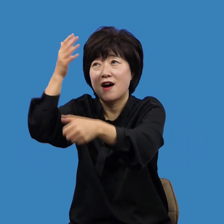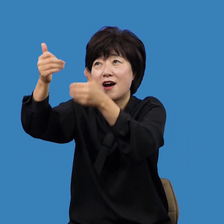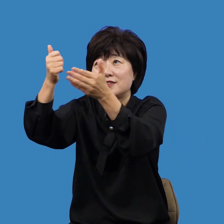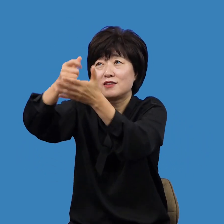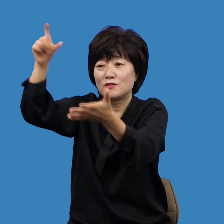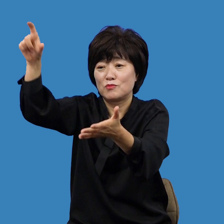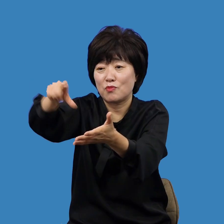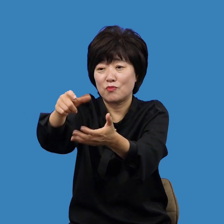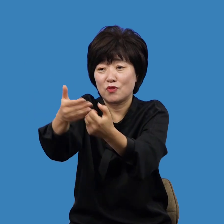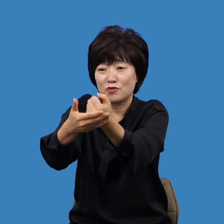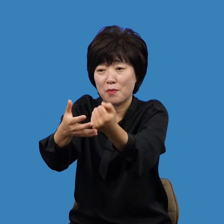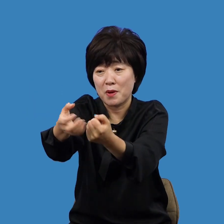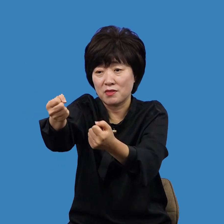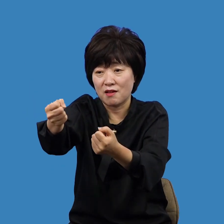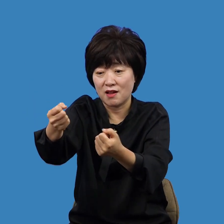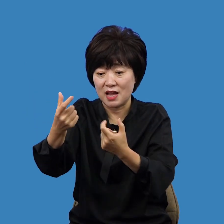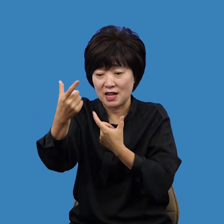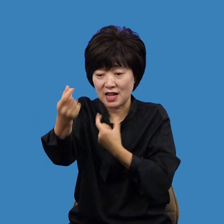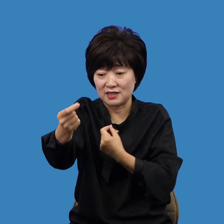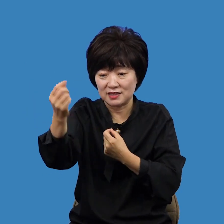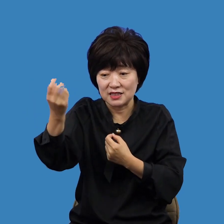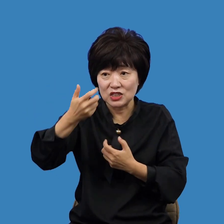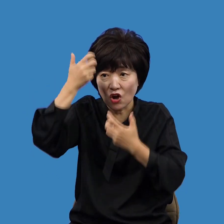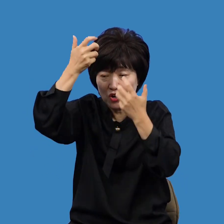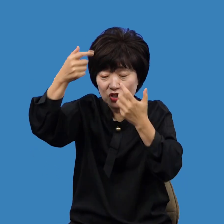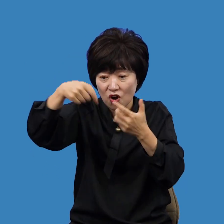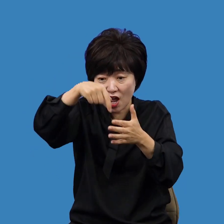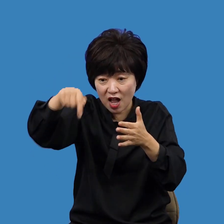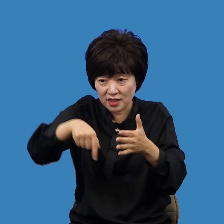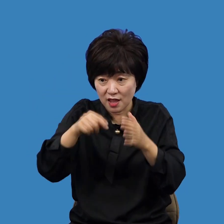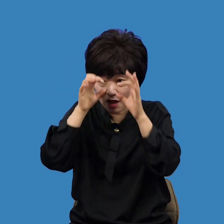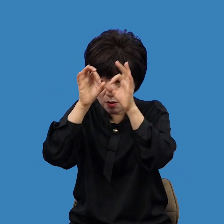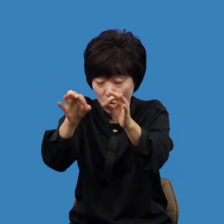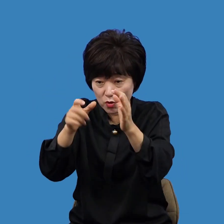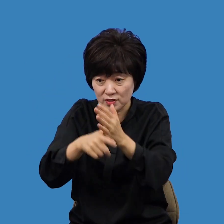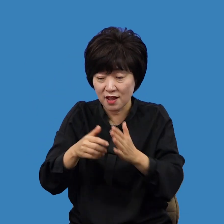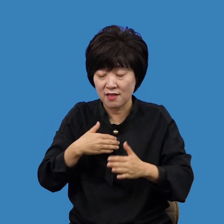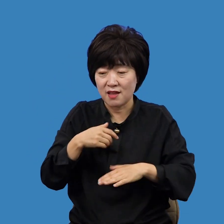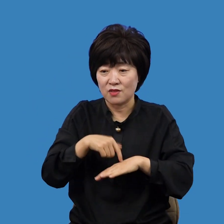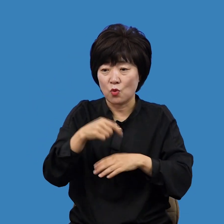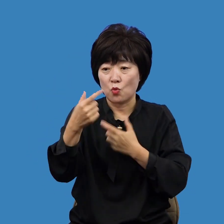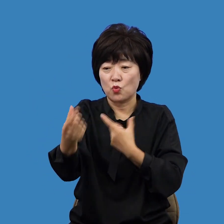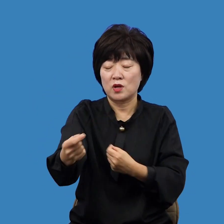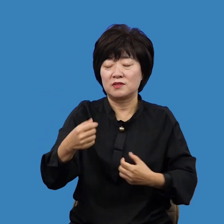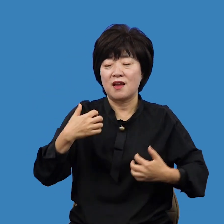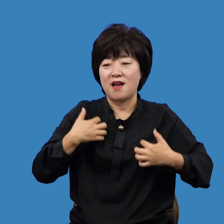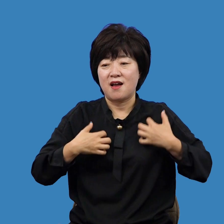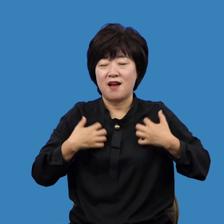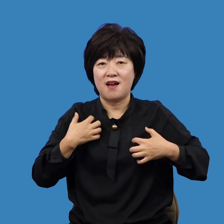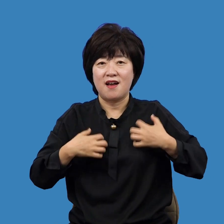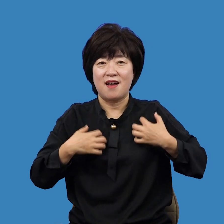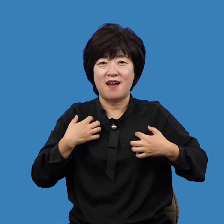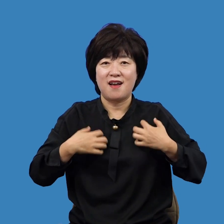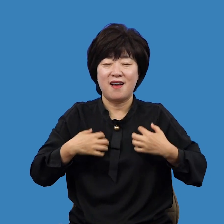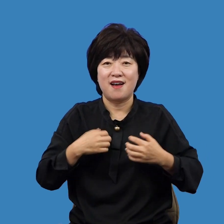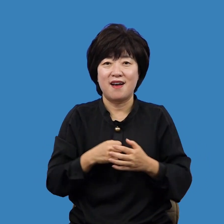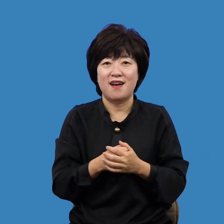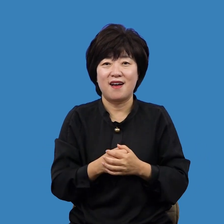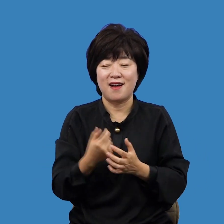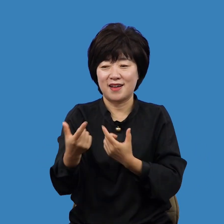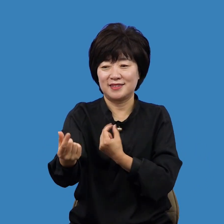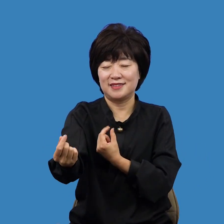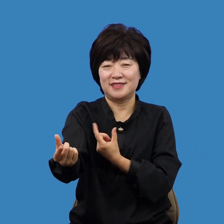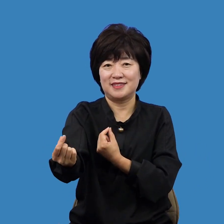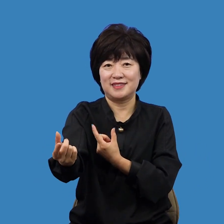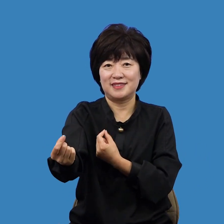있어. 그러면 같은 성령 안에 있는 내가 그걸 볼 때요, 내 안에도 똑같은 감동이 있어. 그런 거 여러분 느끼지